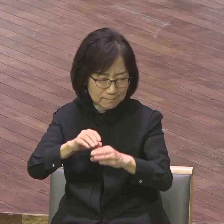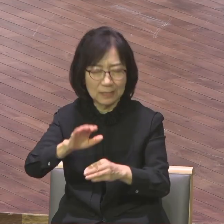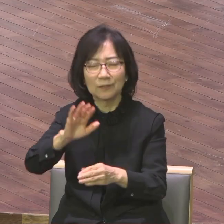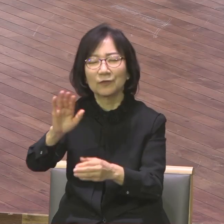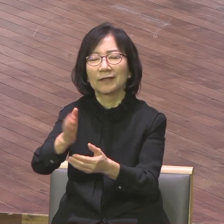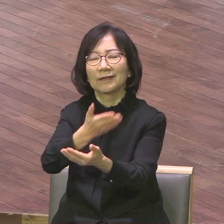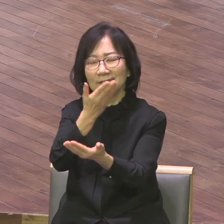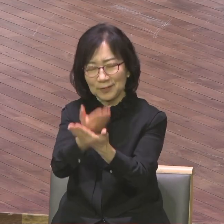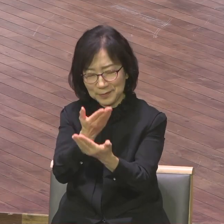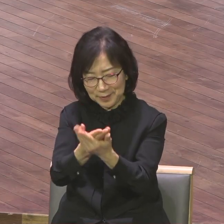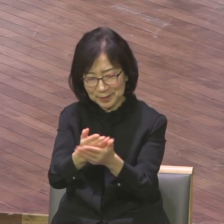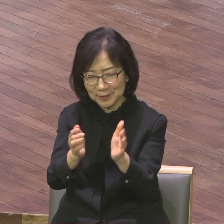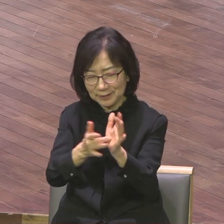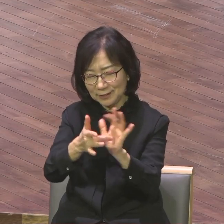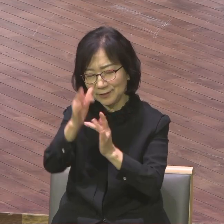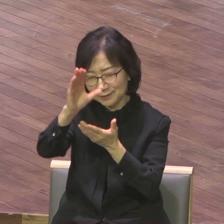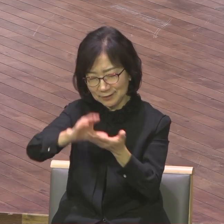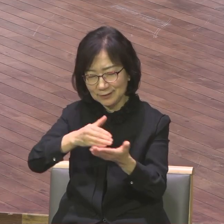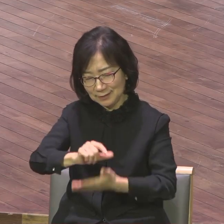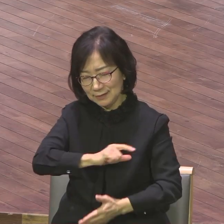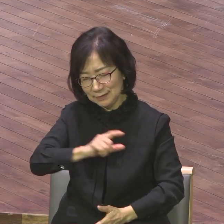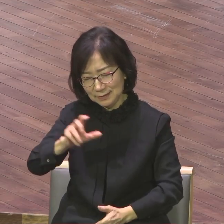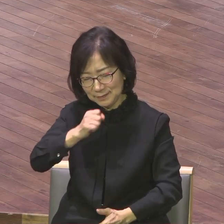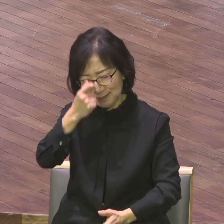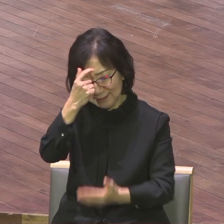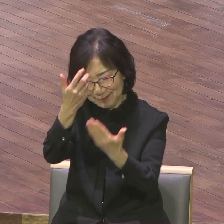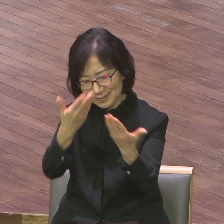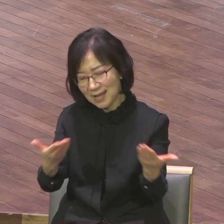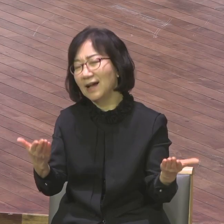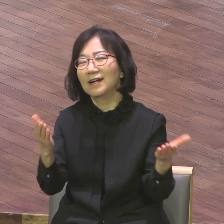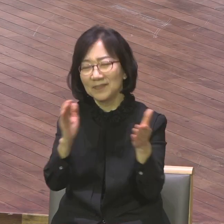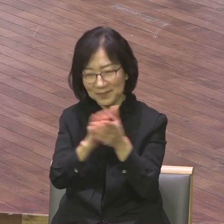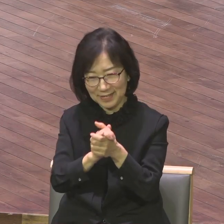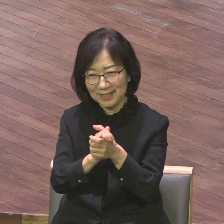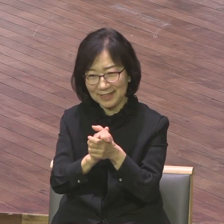주옵소서. 예수 그리스도를 받들어 기도합나이다. 아멘.